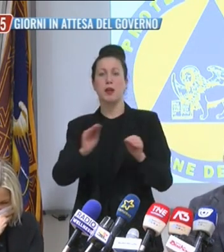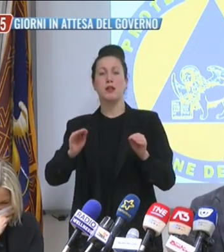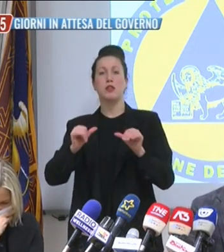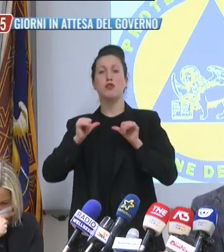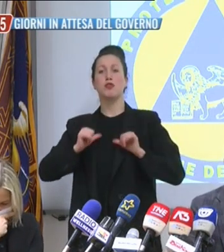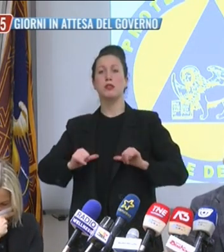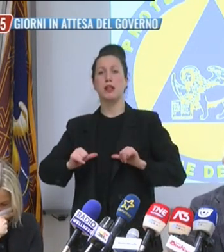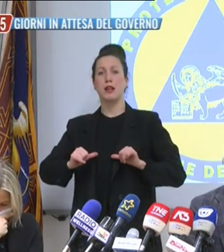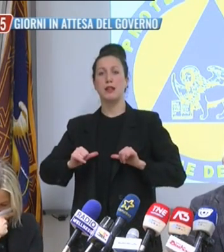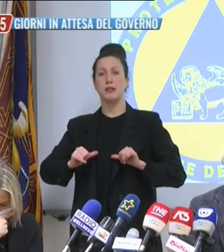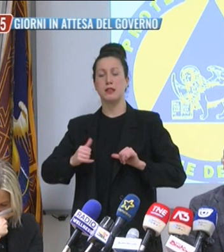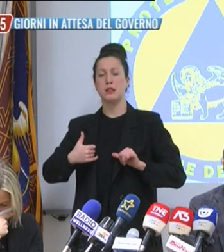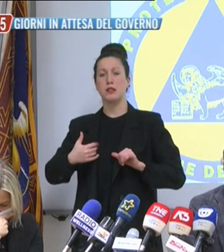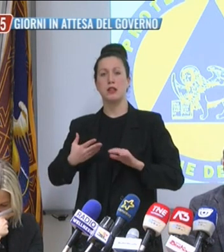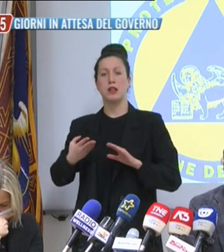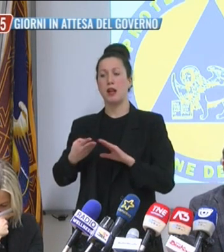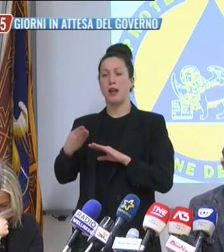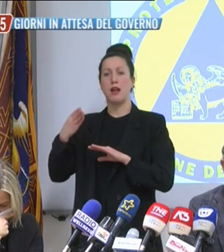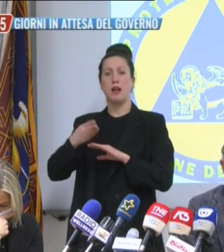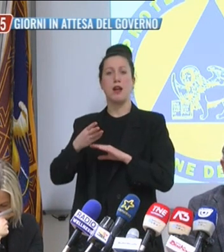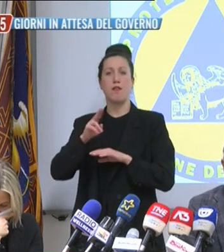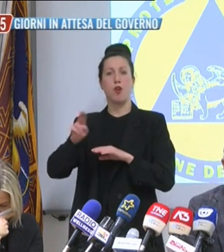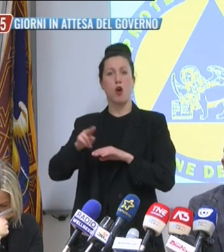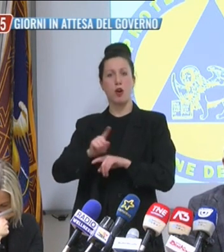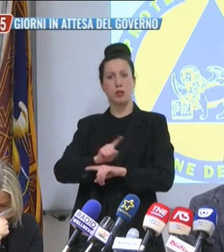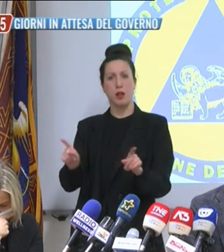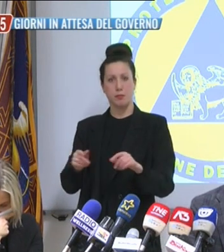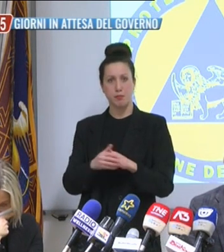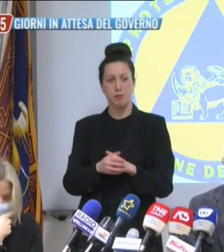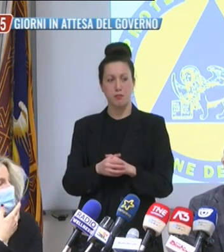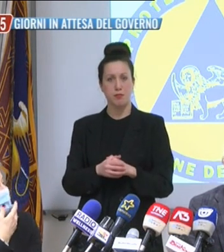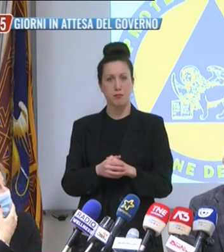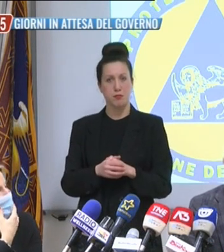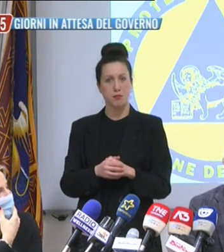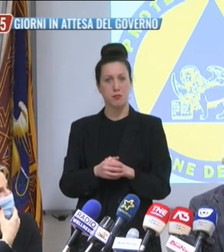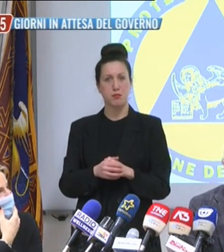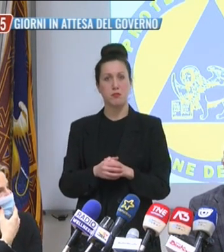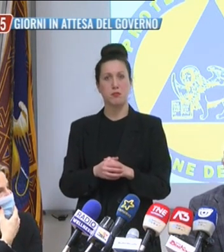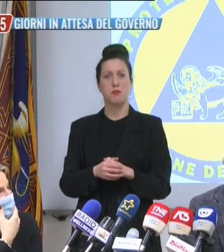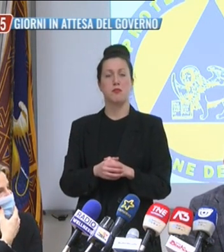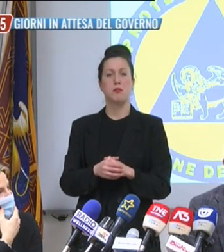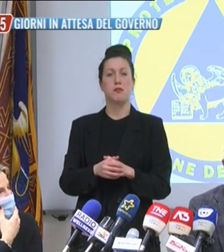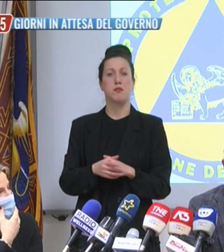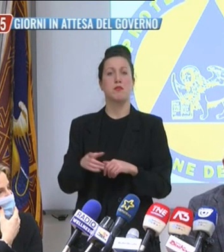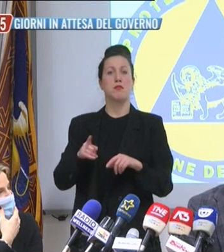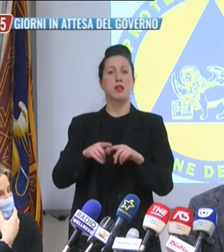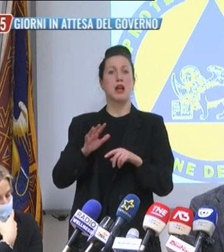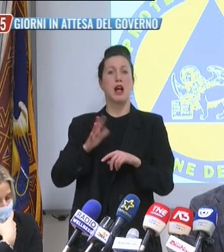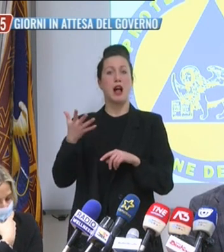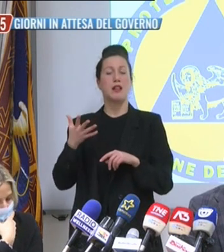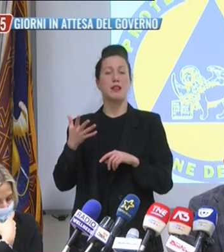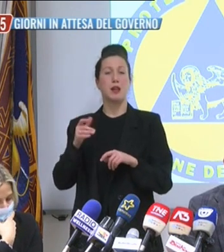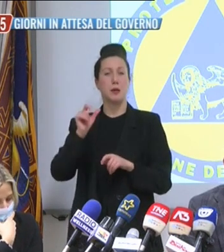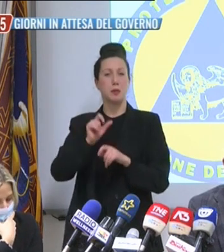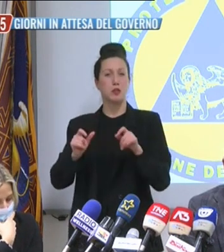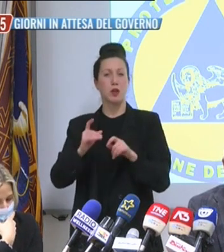E dopo tanti dei suoi ex, come si può dire, militanti del suo ex PD, che oggi fanno gli autonomisti, ma poi votavano